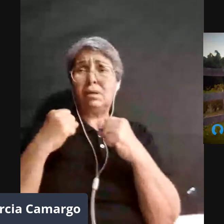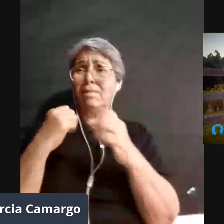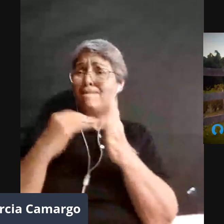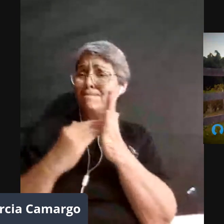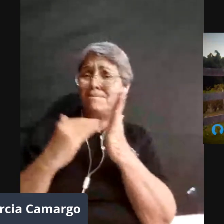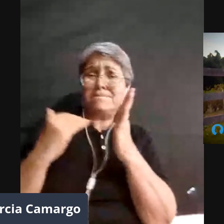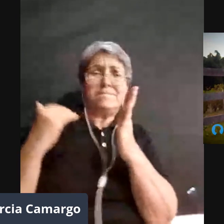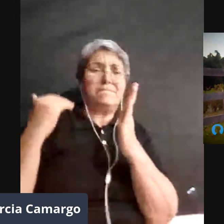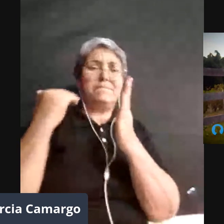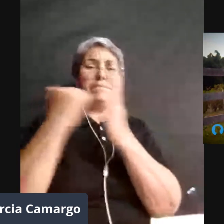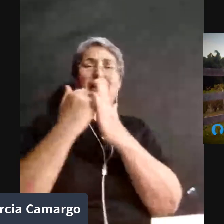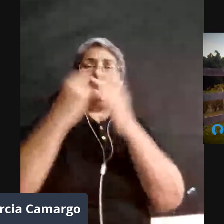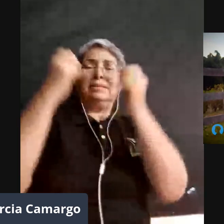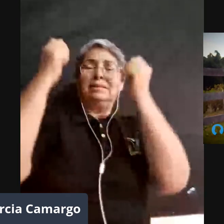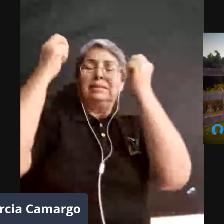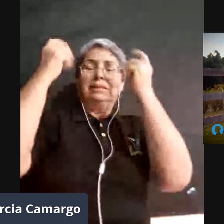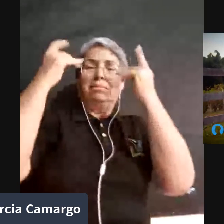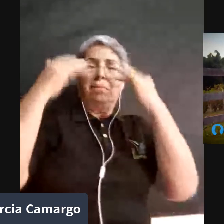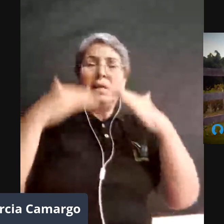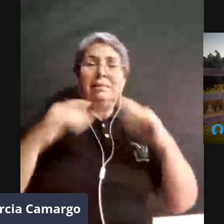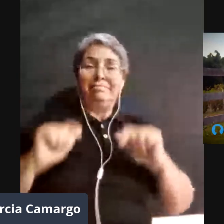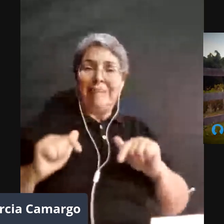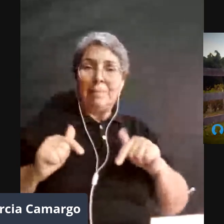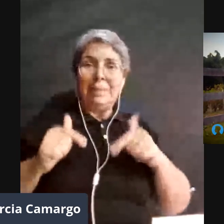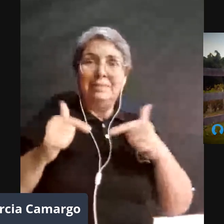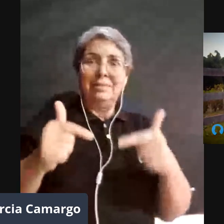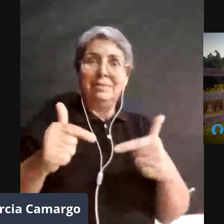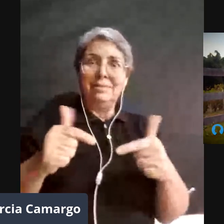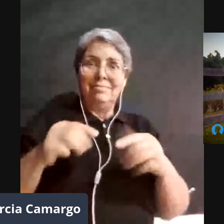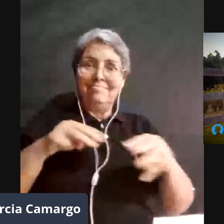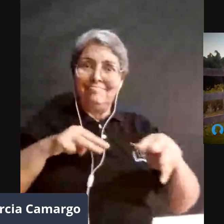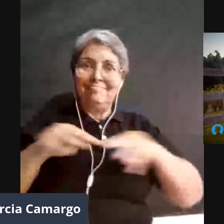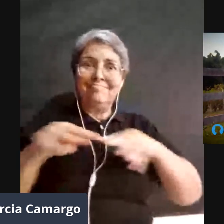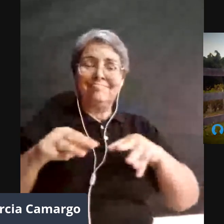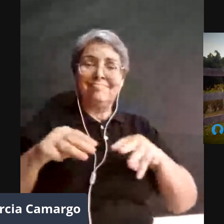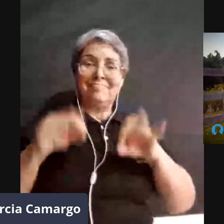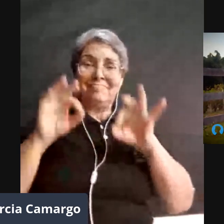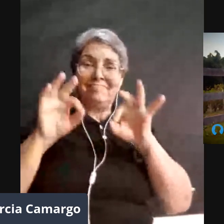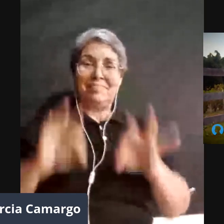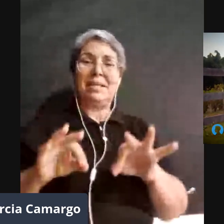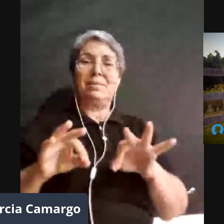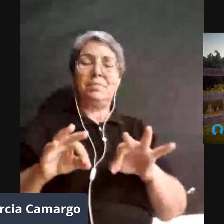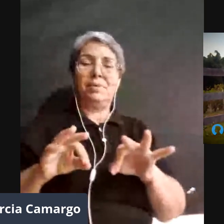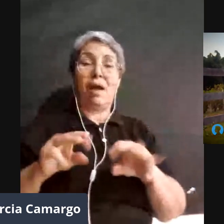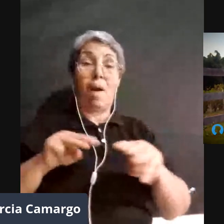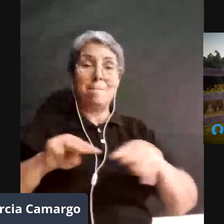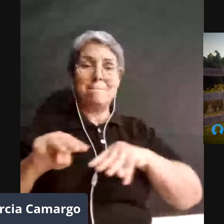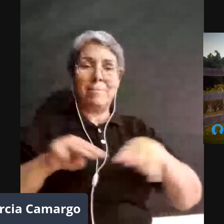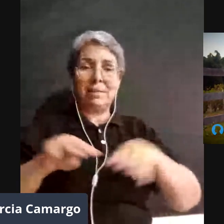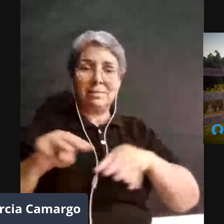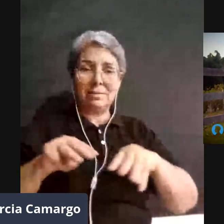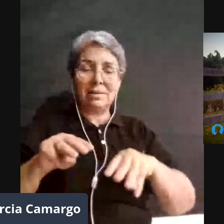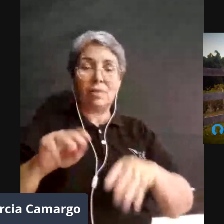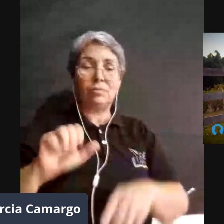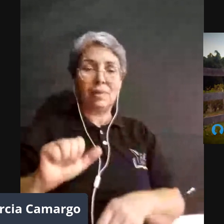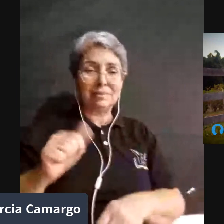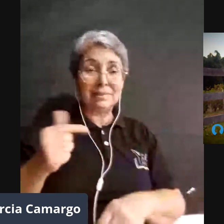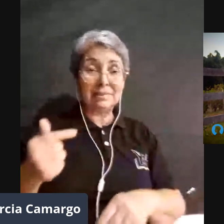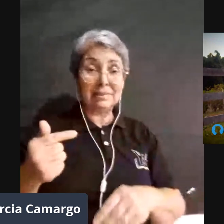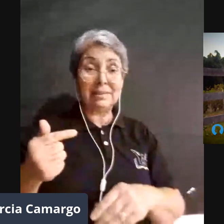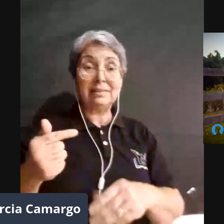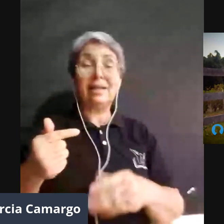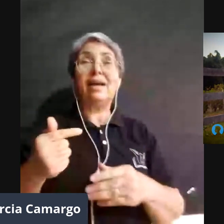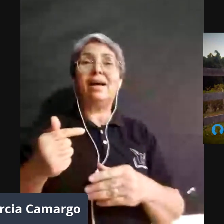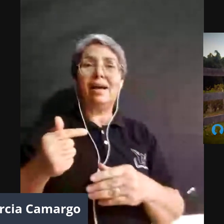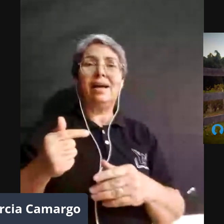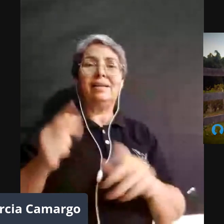nós, para nós cumprirmos a nossa missão, aí sim o movimento adventista seria vindicado. E seu longamente esperado